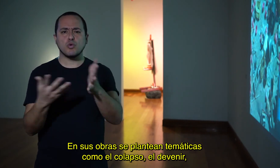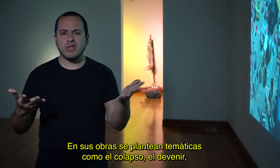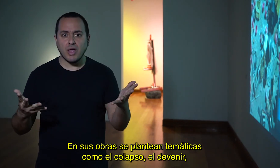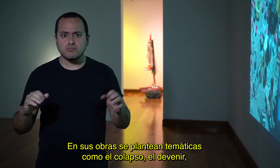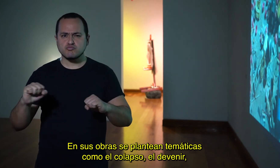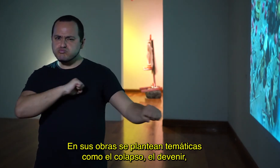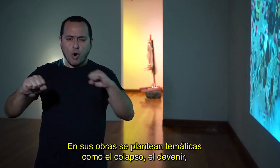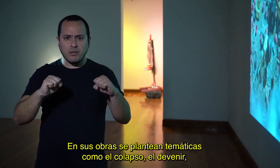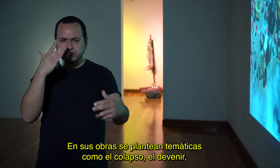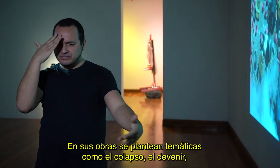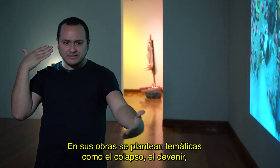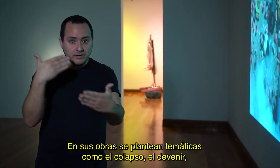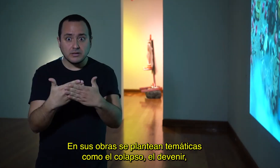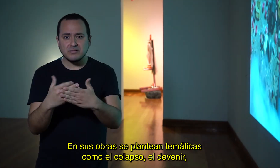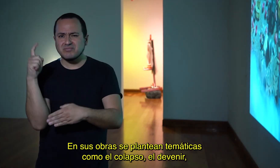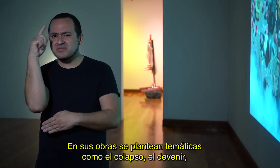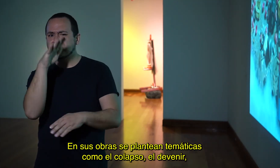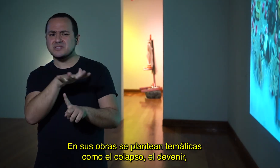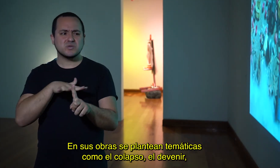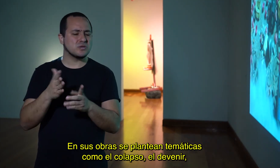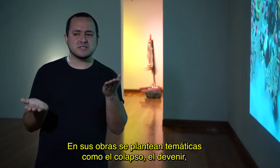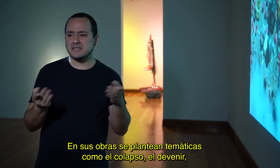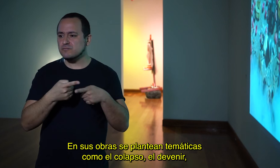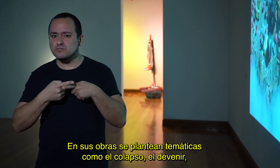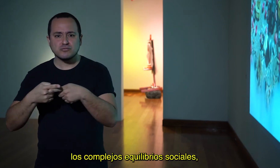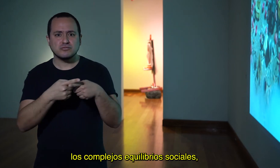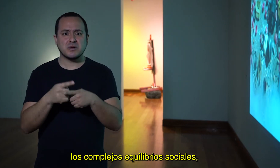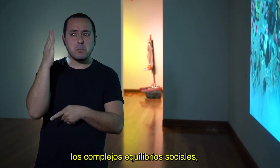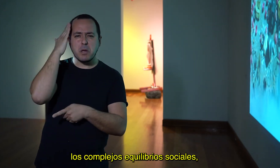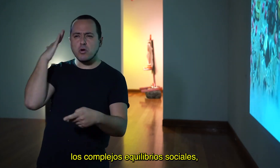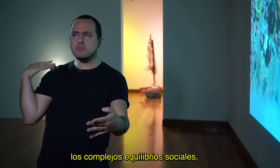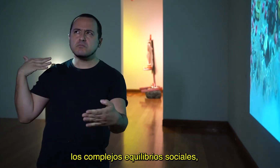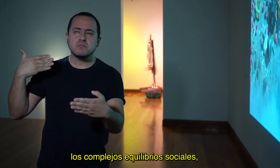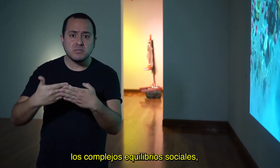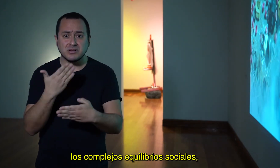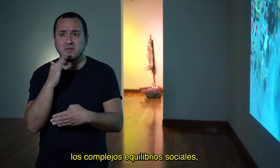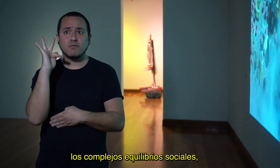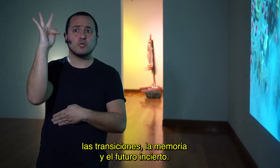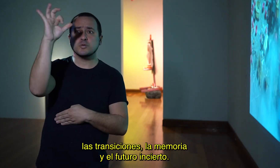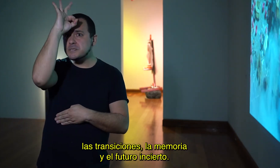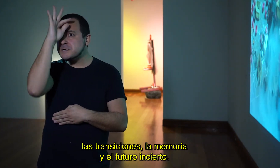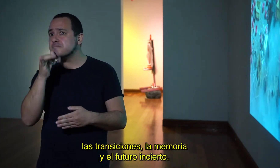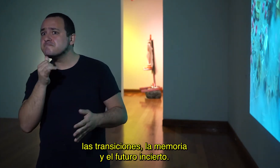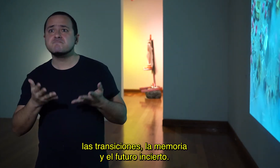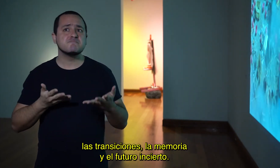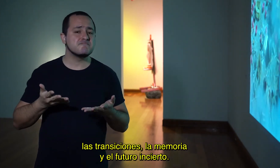En sus obras se plantean temáticas como el colapso, el devenir, los complejos equilibrios sociales, las transiciones, la